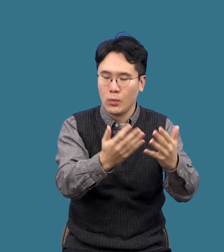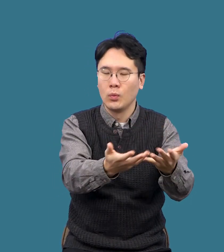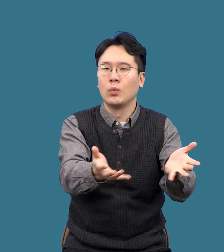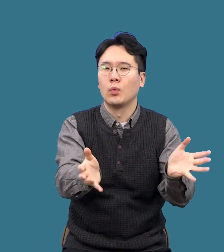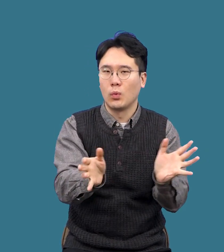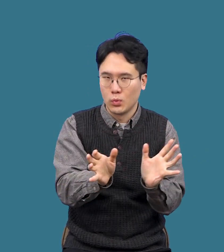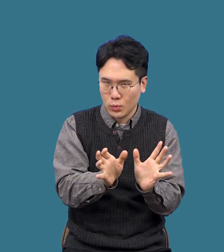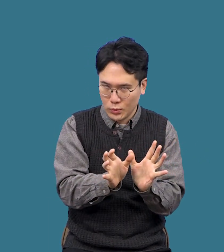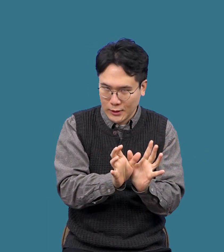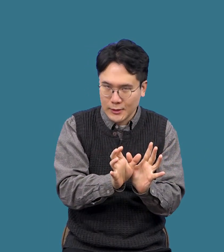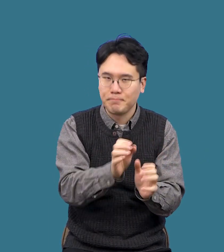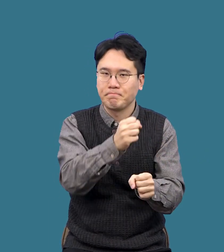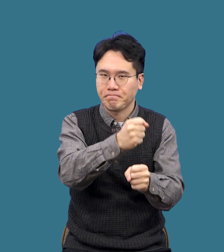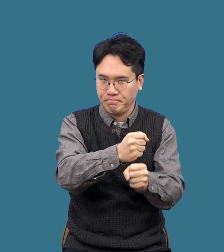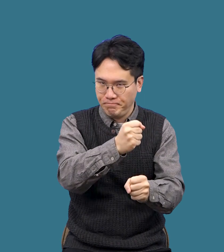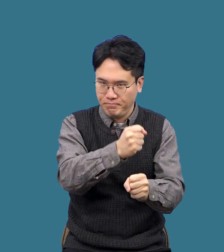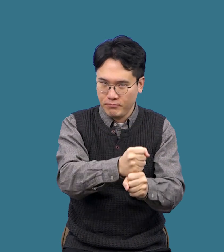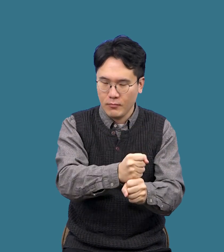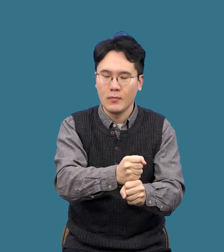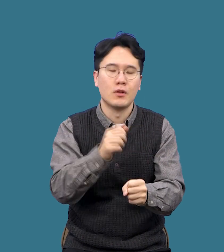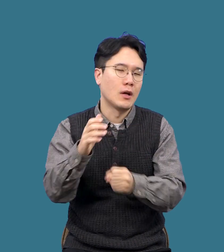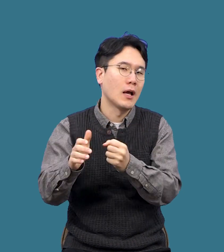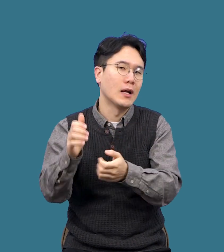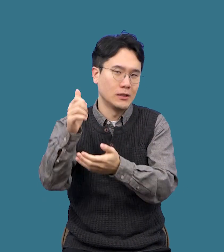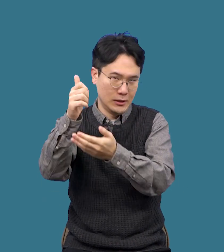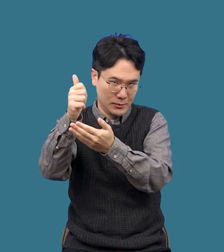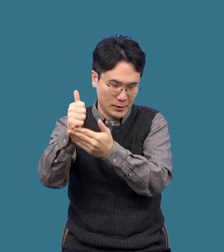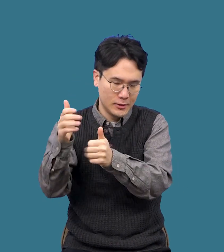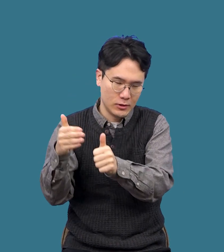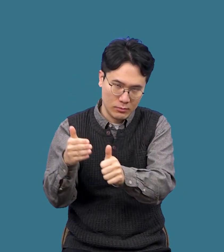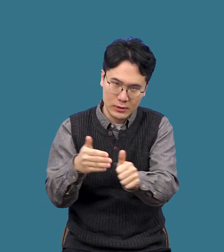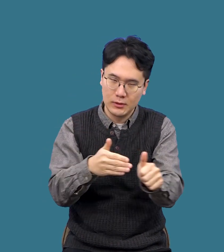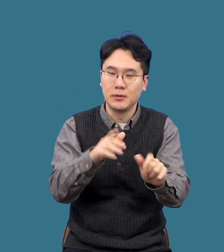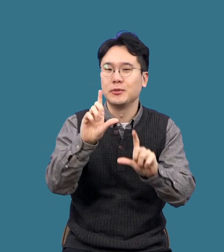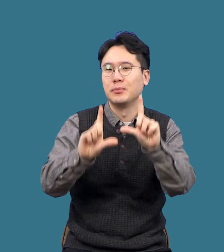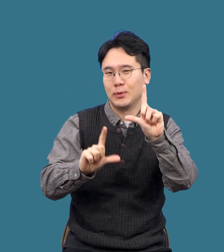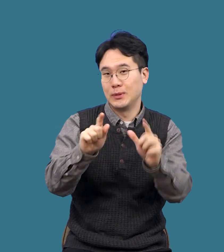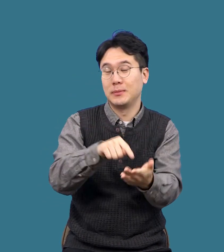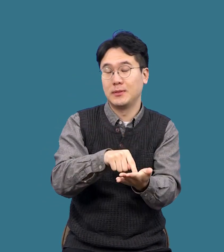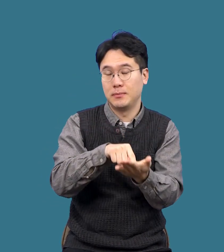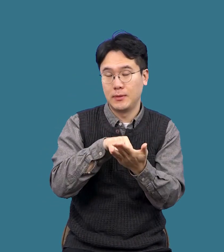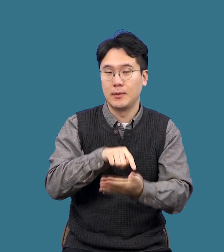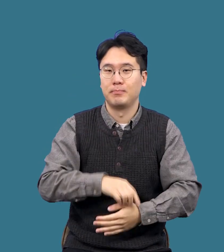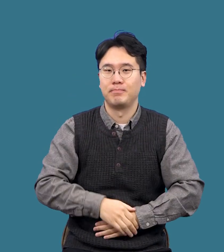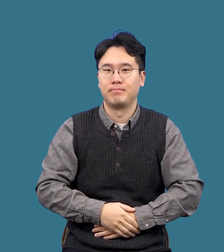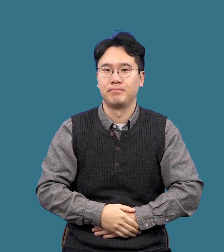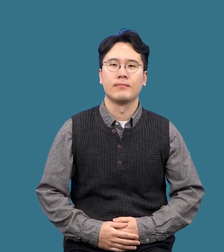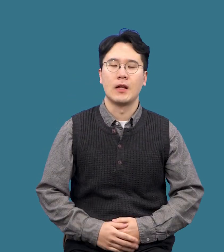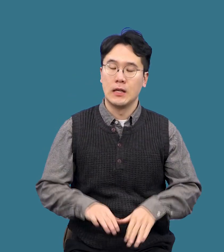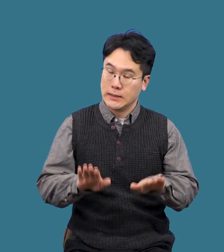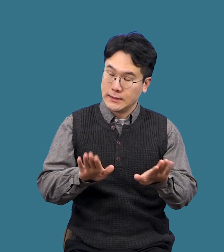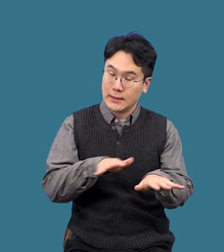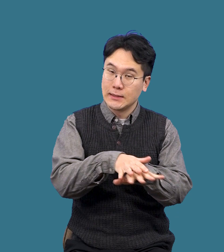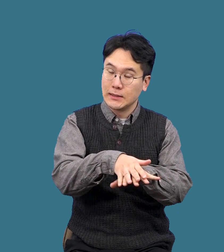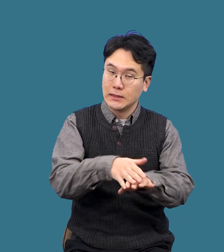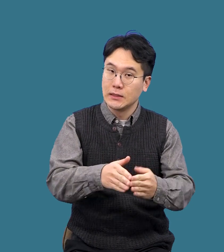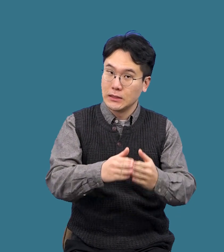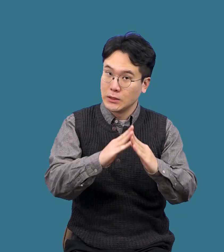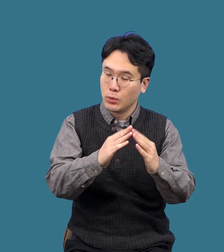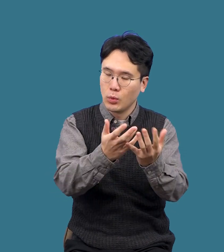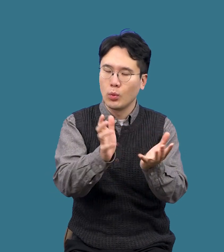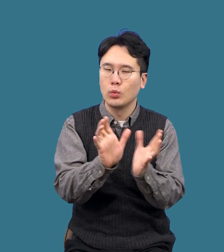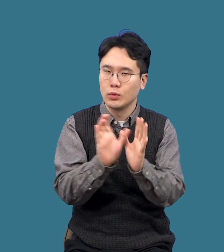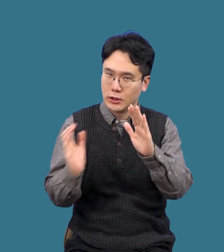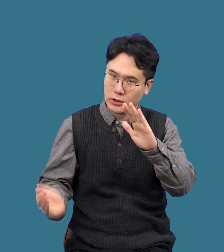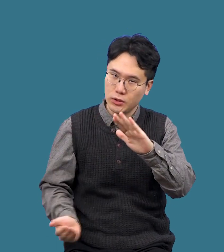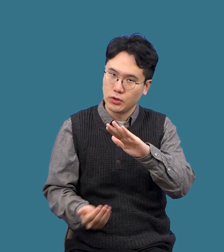떠나가도록 하나님이 그렇게 섭리하고 있는 모습을 볼 수가 있습니다. 이제 진을 치고 공동체를 이루어